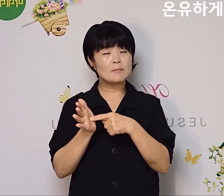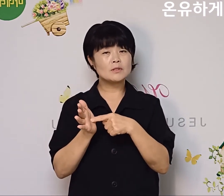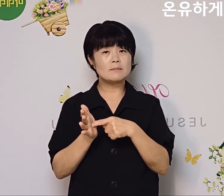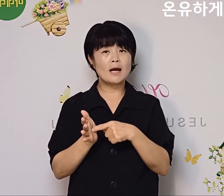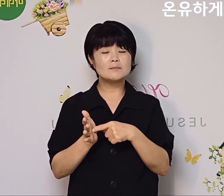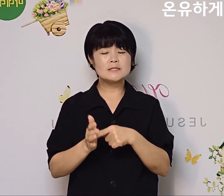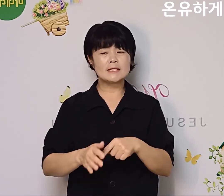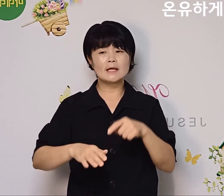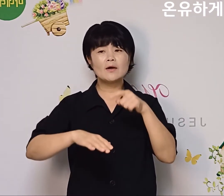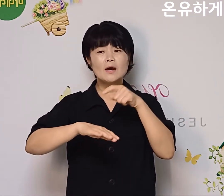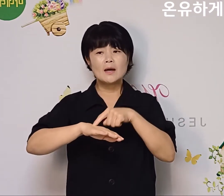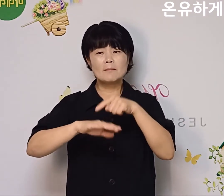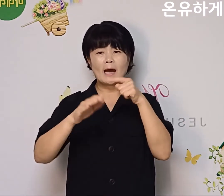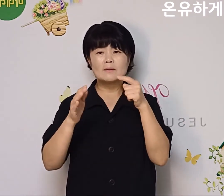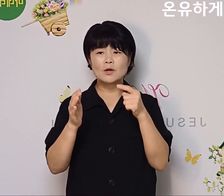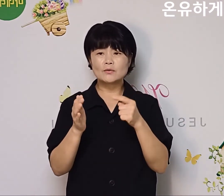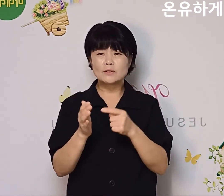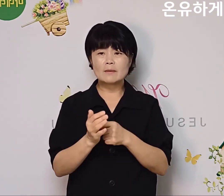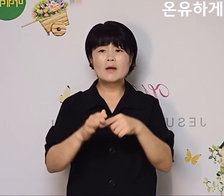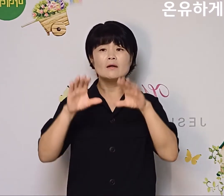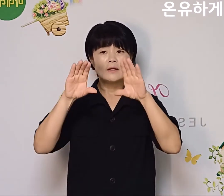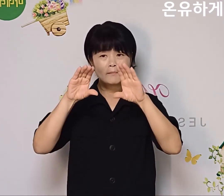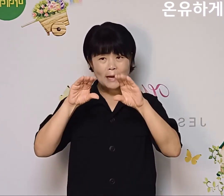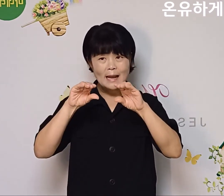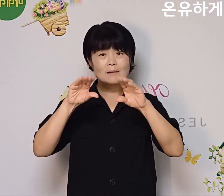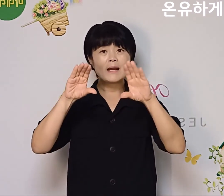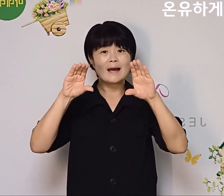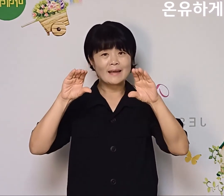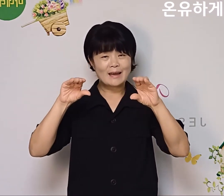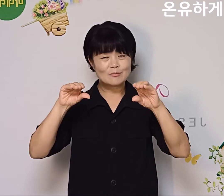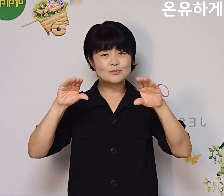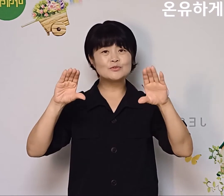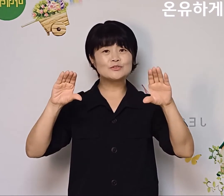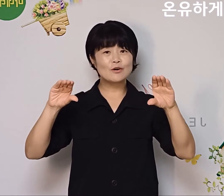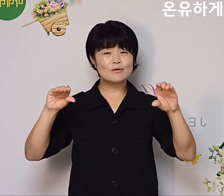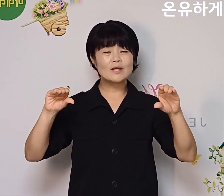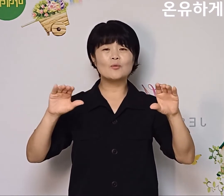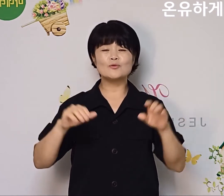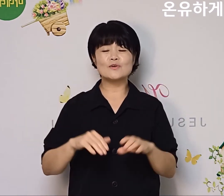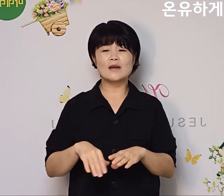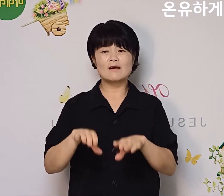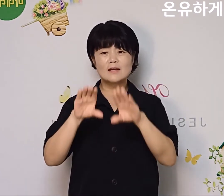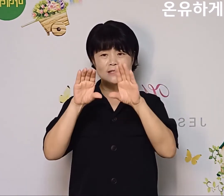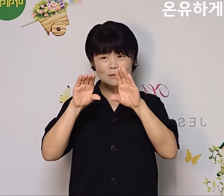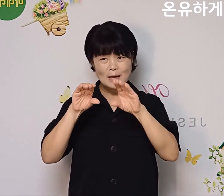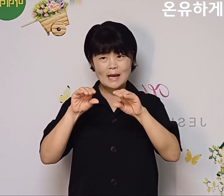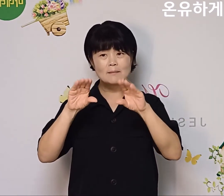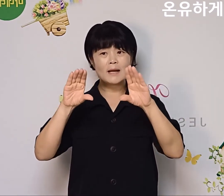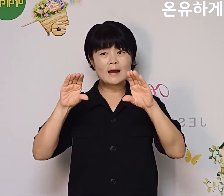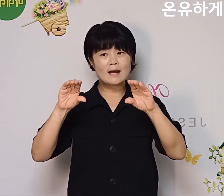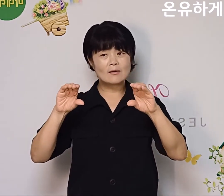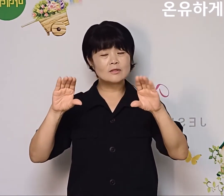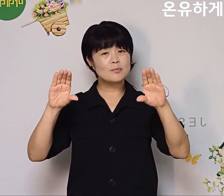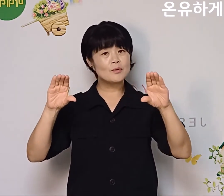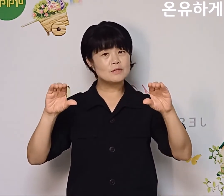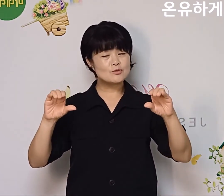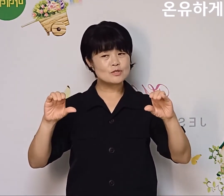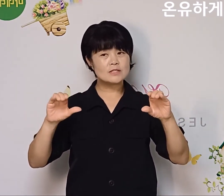번이 마음이잖아요. 마음이 어떠냐면 말랑말랑해요. 부드러운 게 온유예요. 그래서 말랑말랑한 거를 표현해 주시는